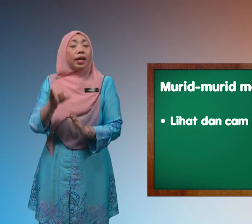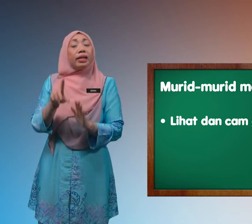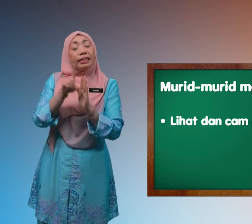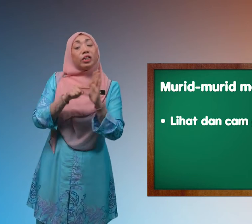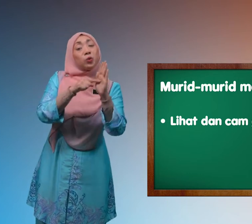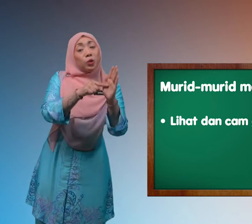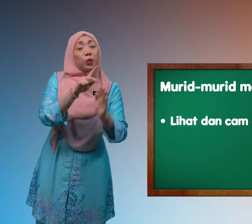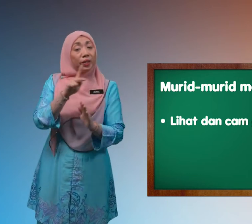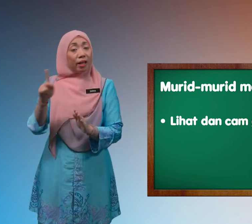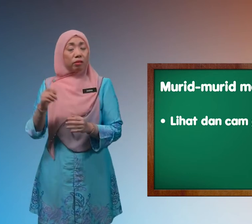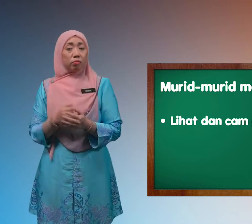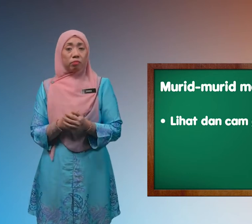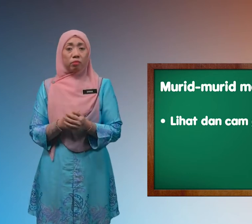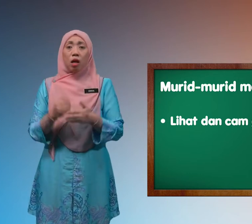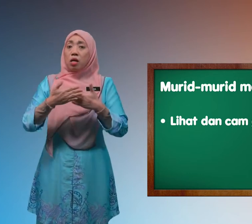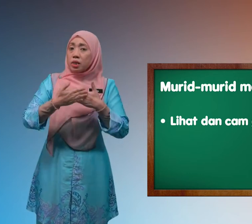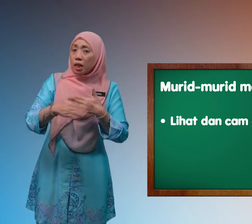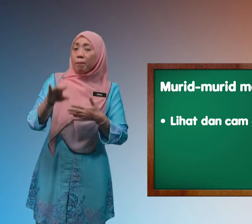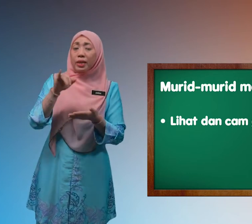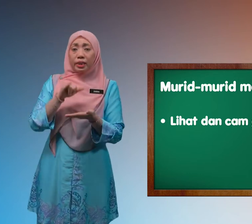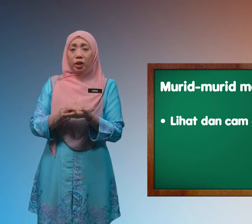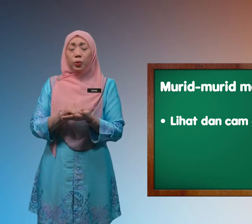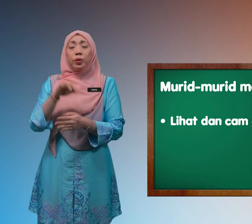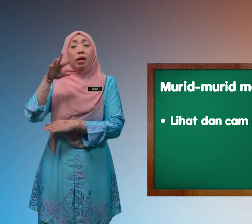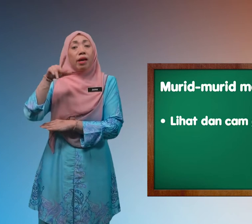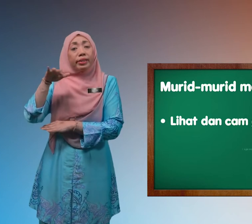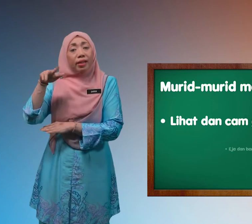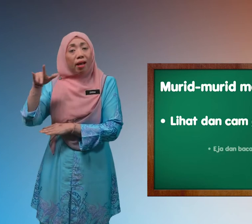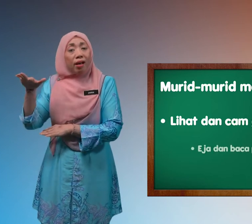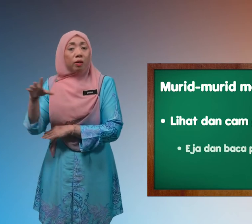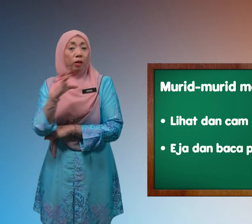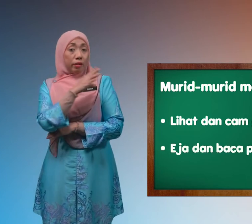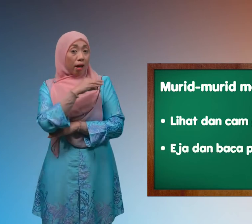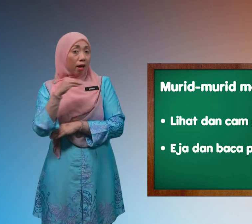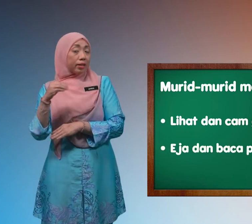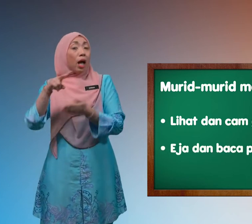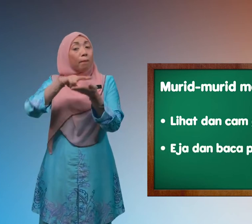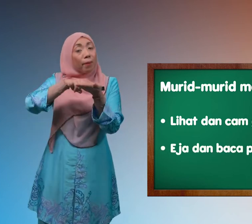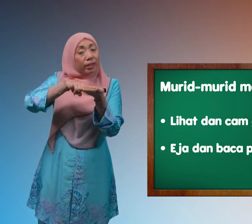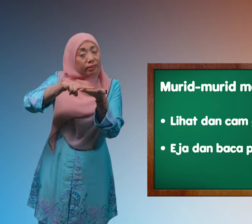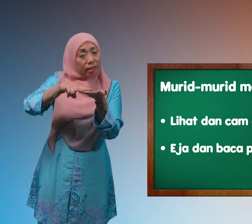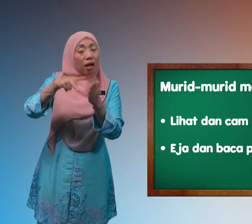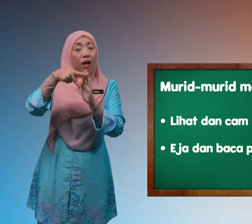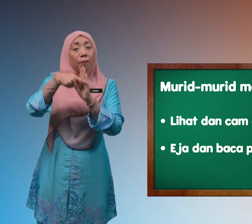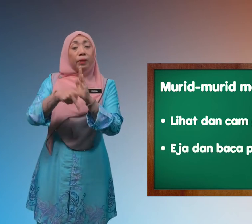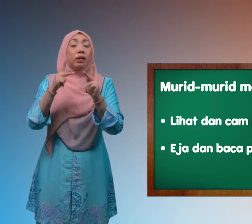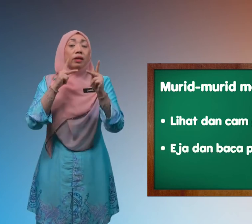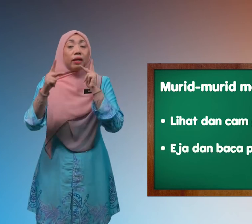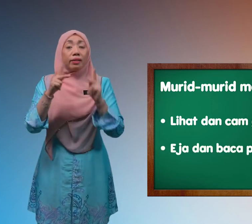yang ditunjukkan. Selepas itu, eja dan baca